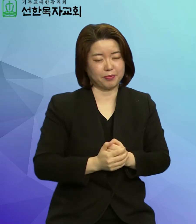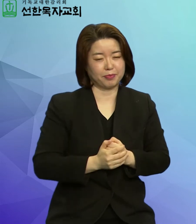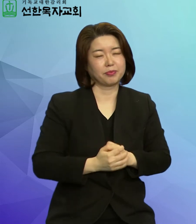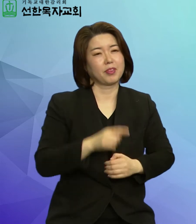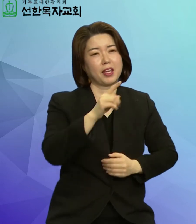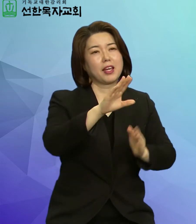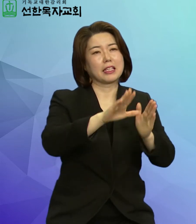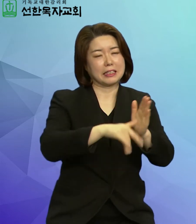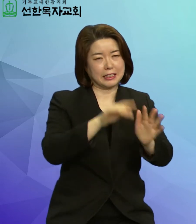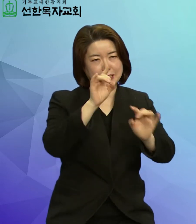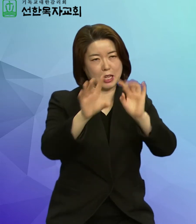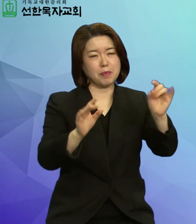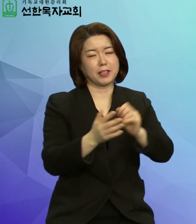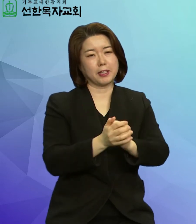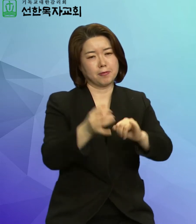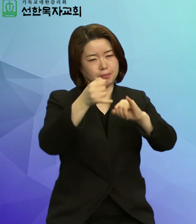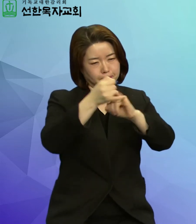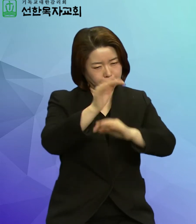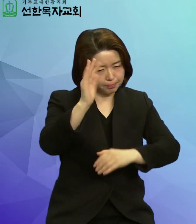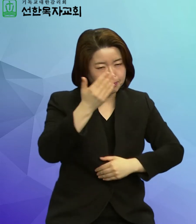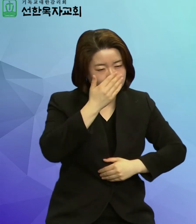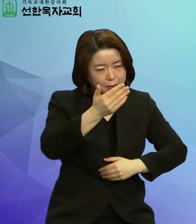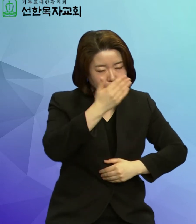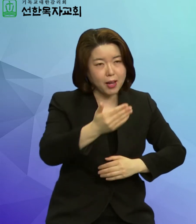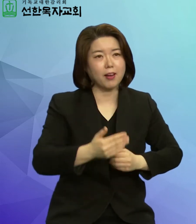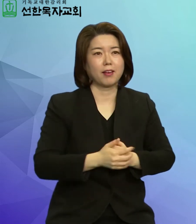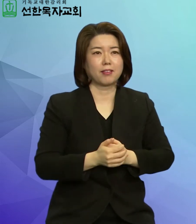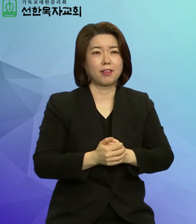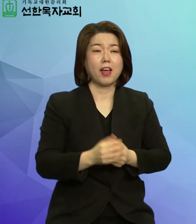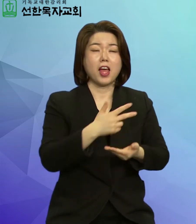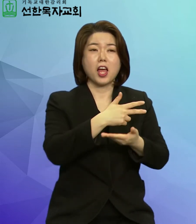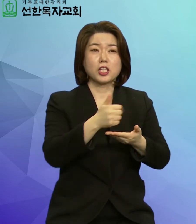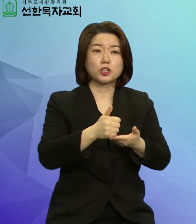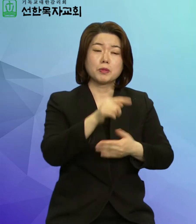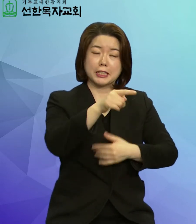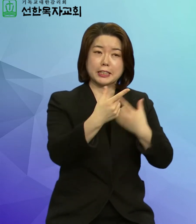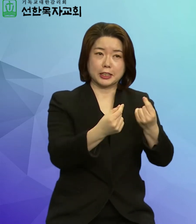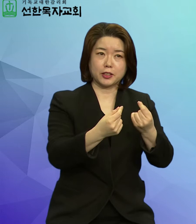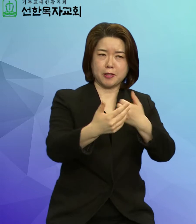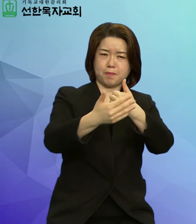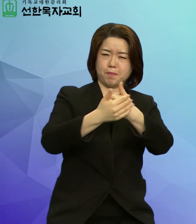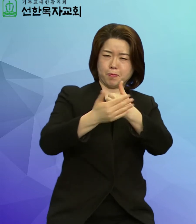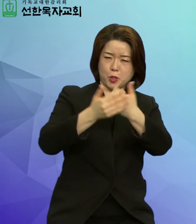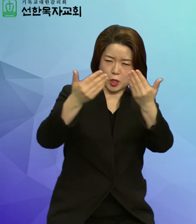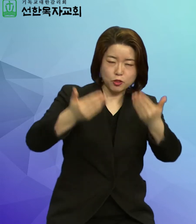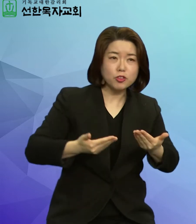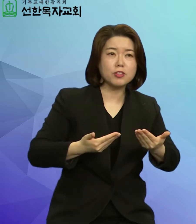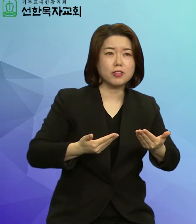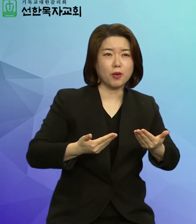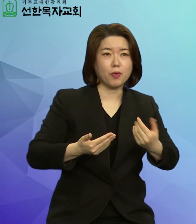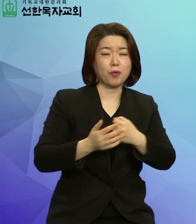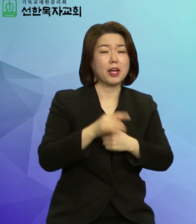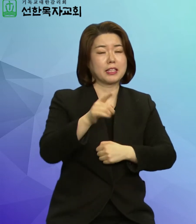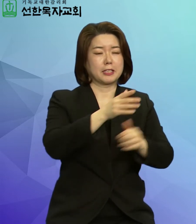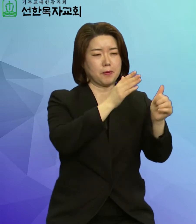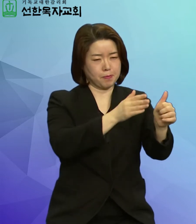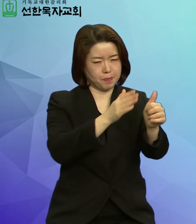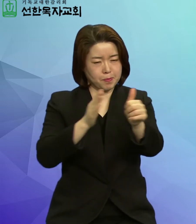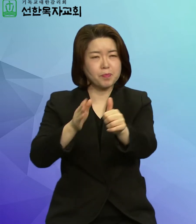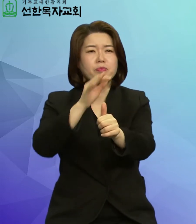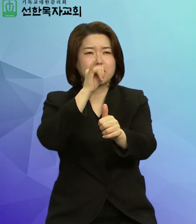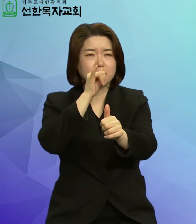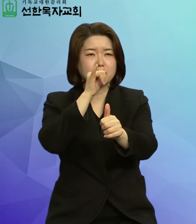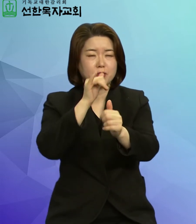근데 저는 그때마다 반드시 된다고, 주님이 그렇게 하게 해주실 것이라고